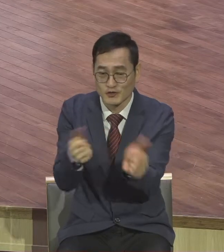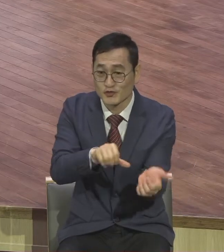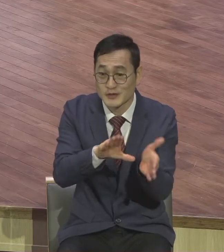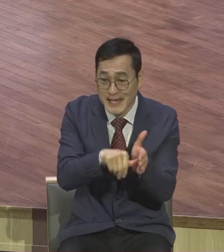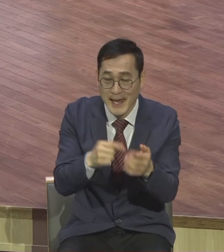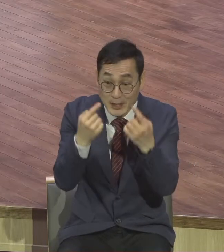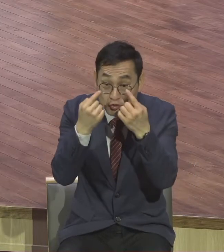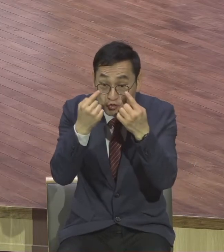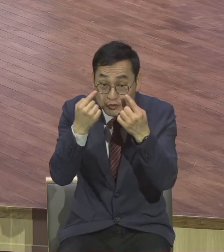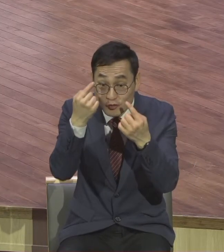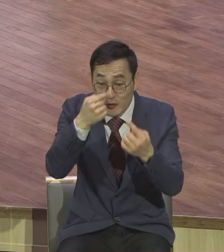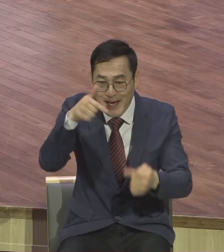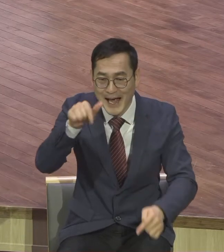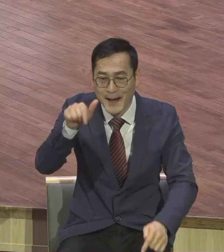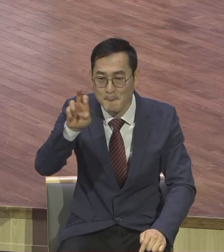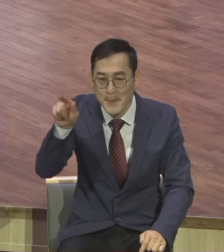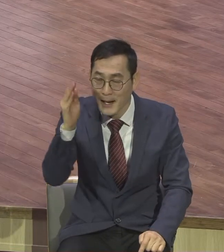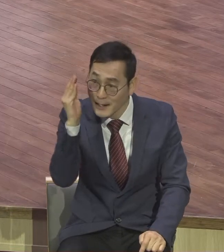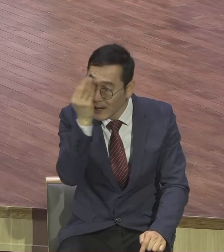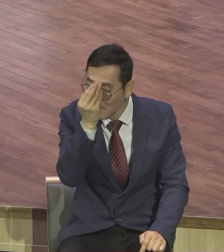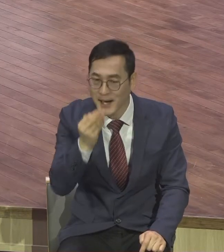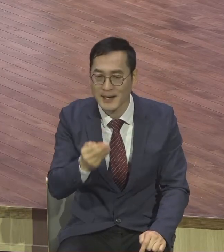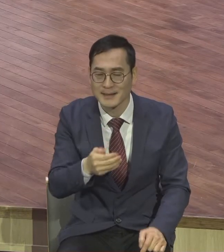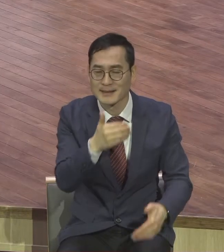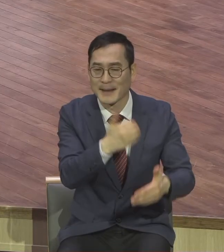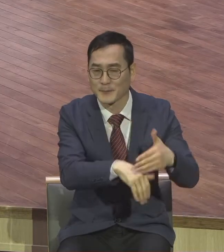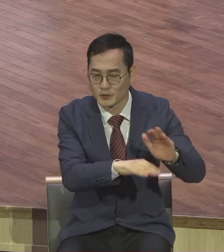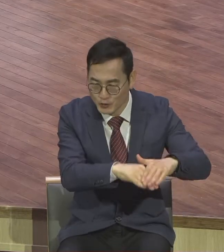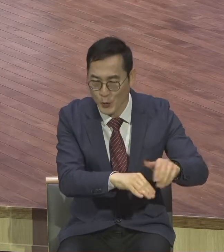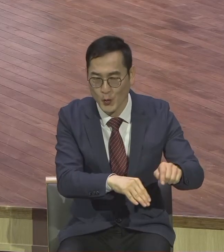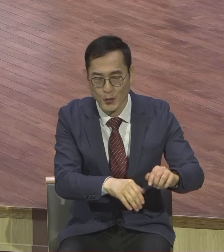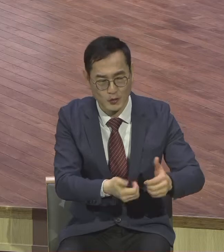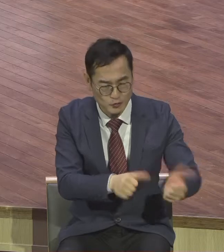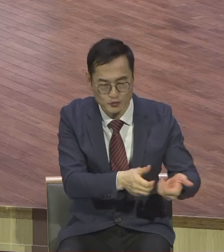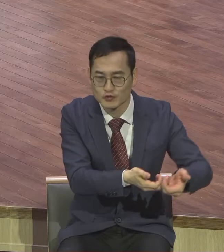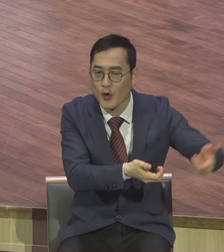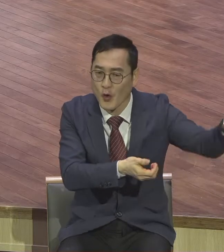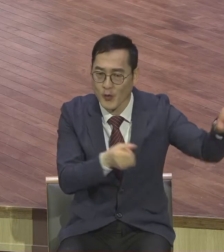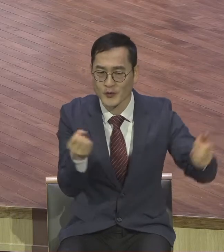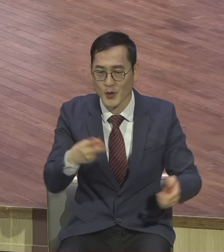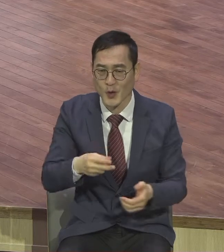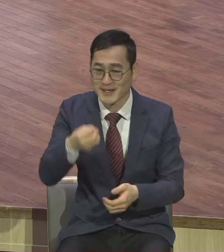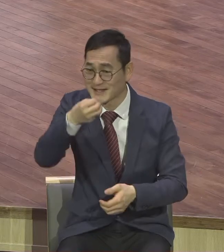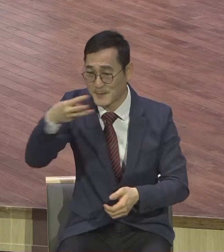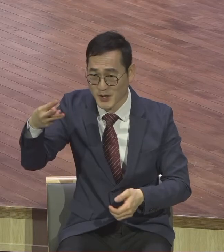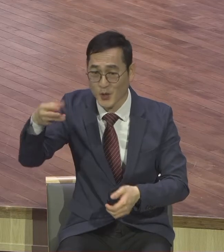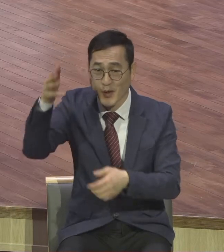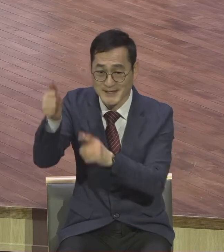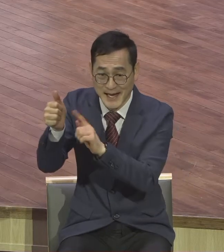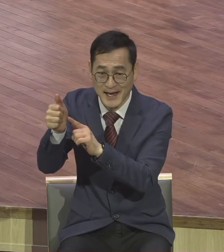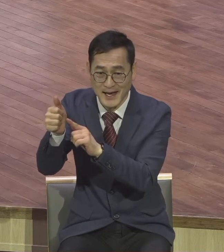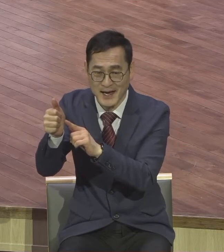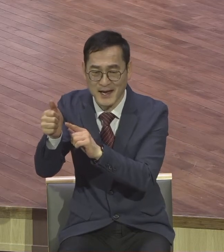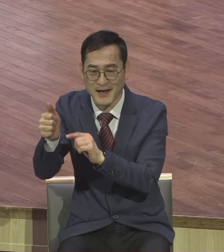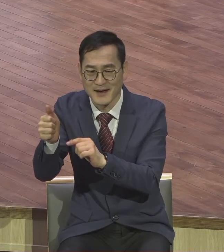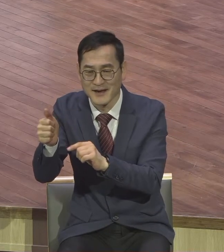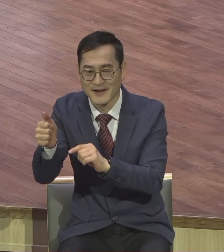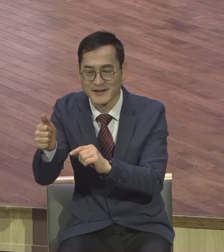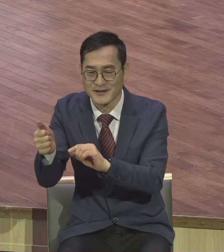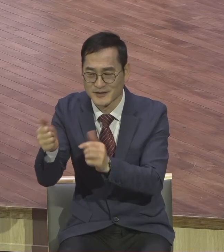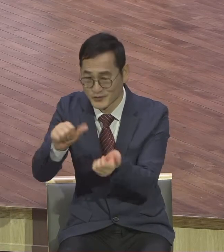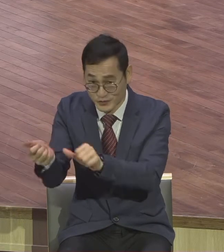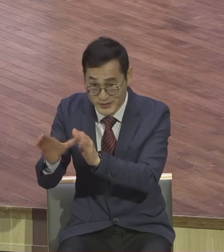원을 남겨와 이건희 회장은 12조를 남기고 미술품을 2, 3조를 남겼다 우리는 무엇을 남길 것인가